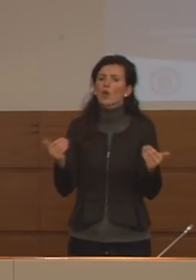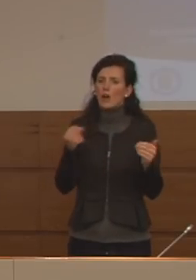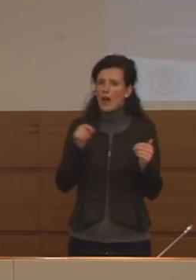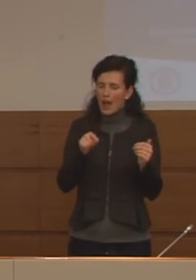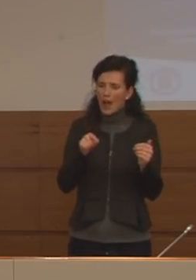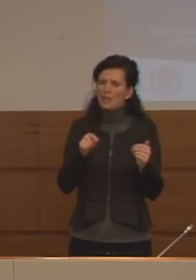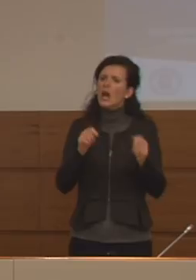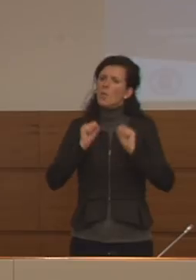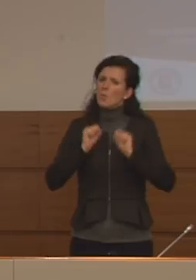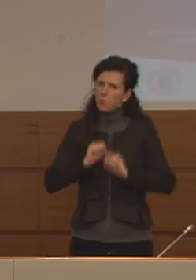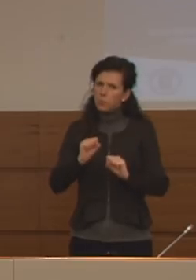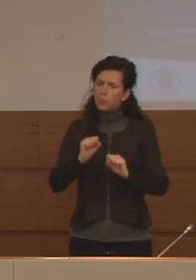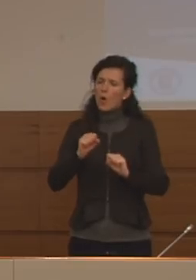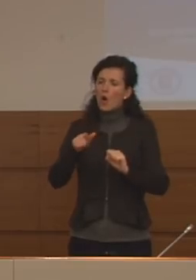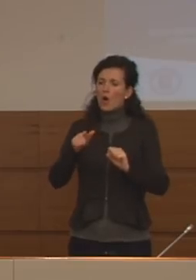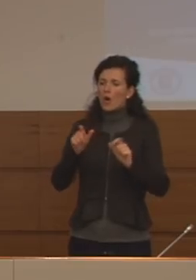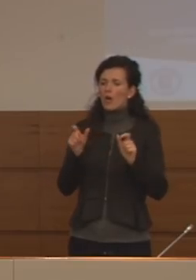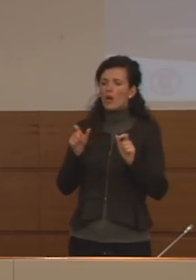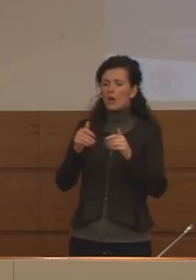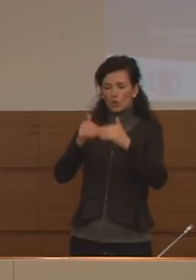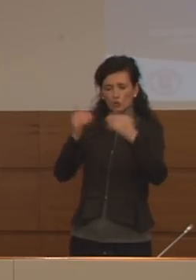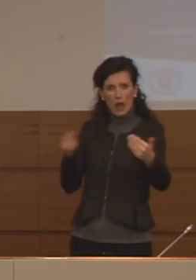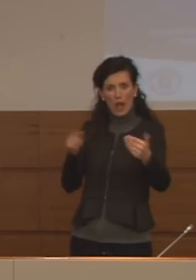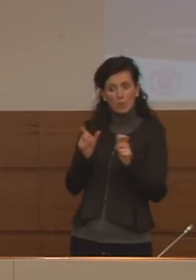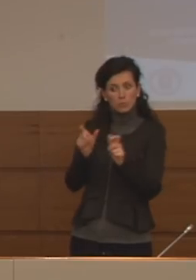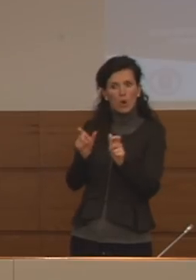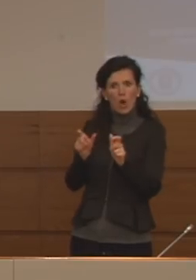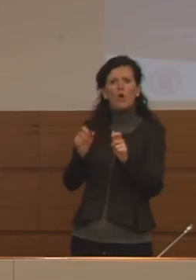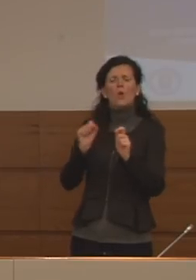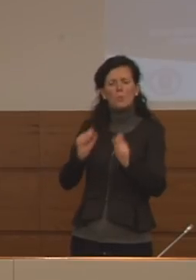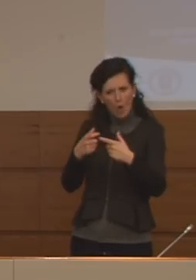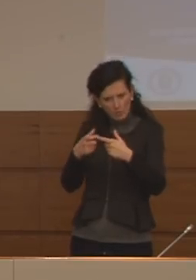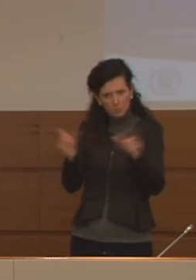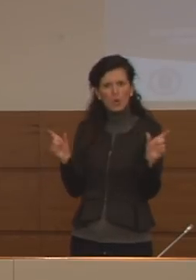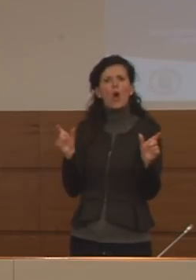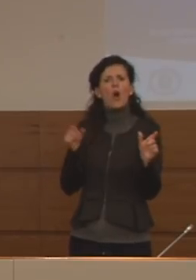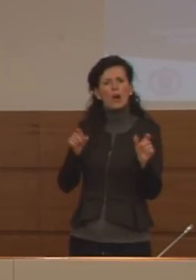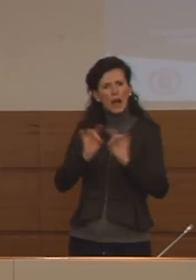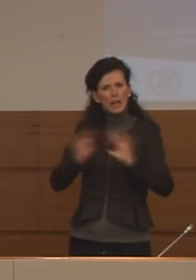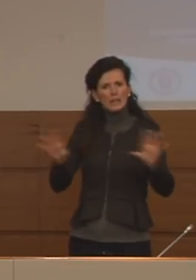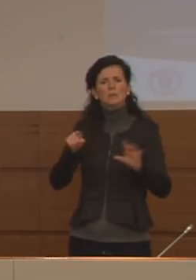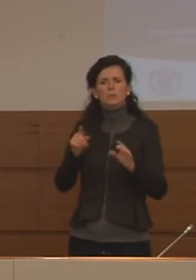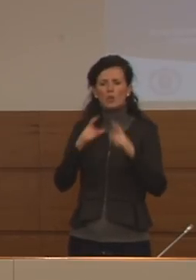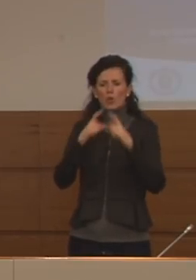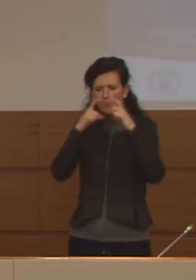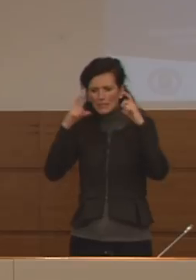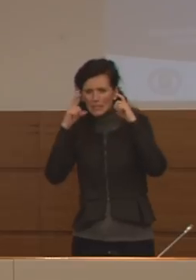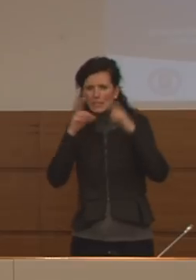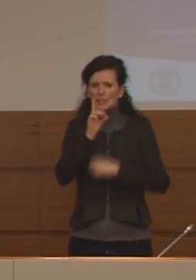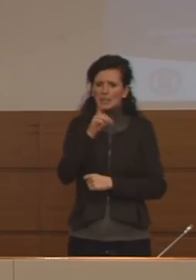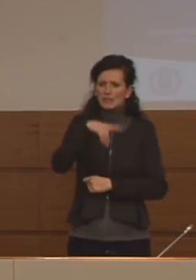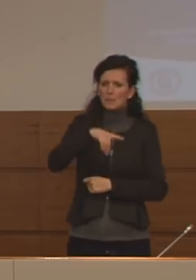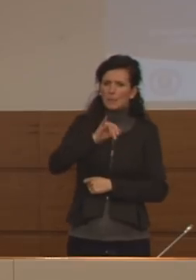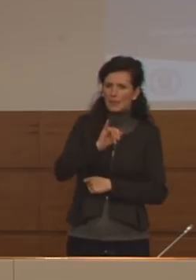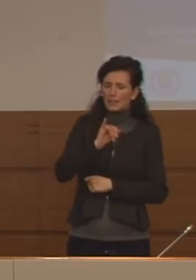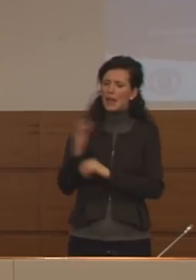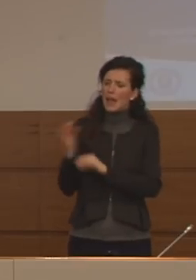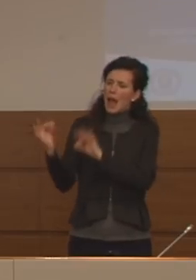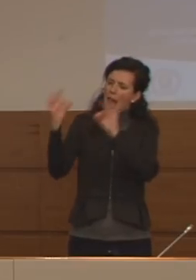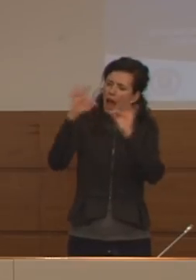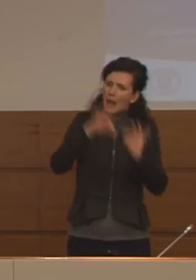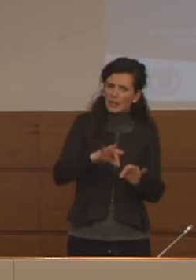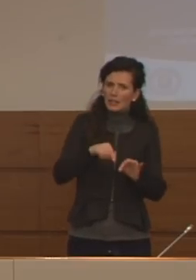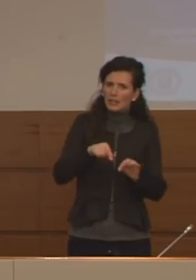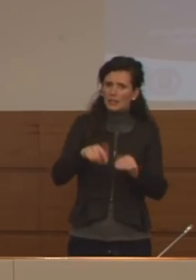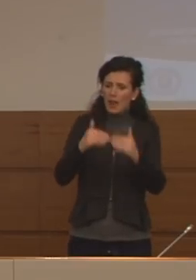facilmente sdoganare e liberare le mascherine e igp che arrivano nelle nostre giocane quindi